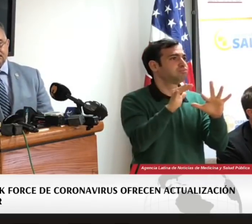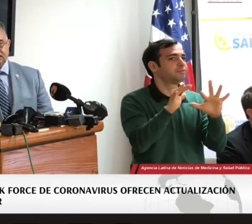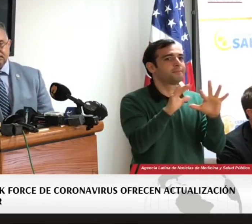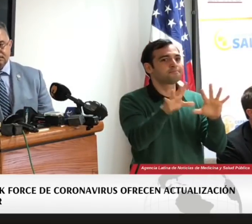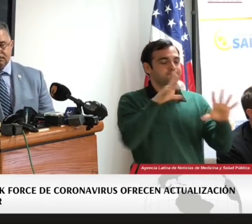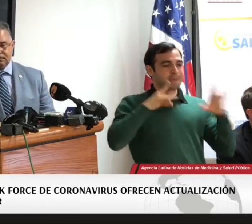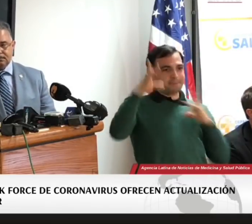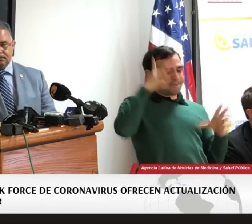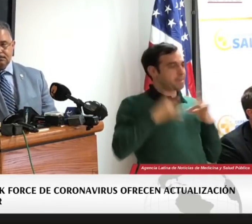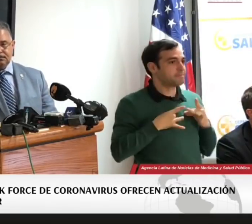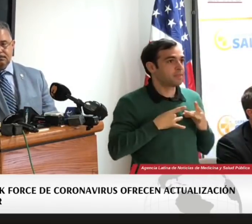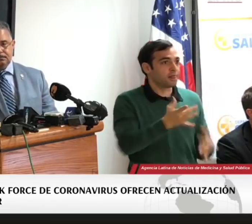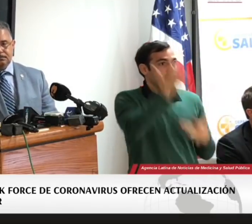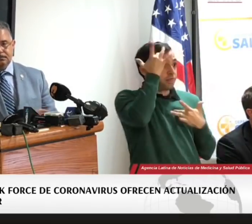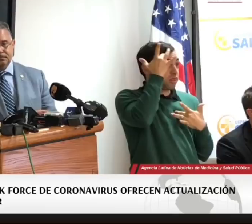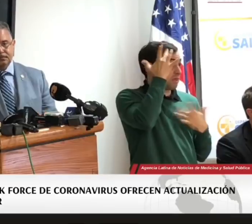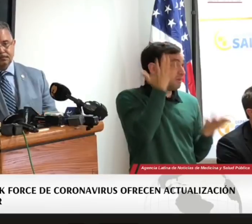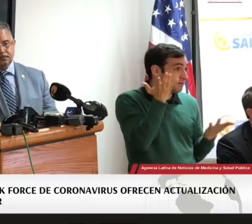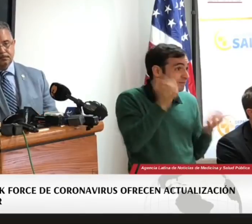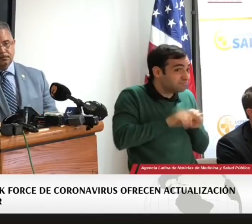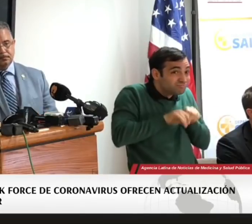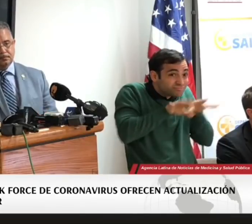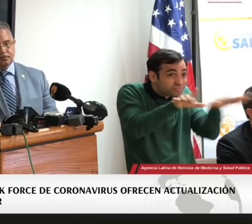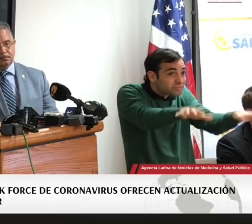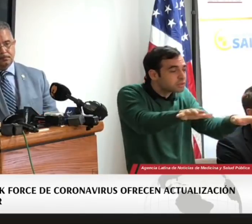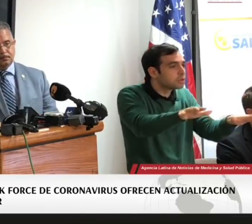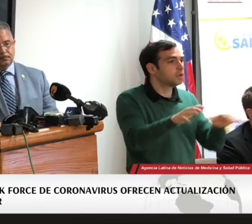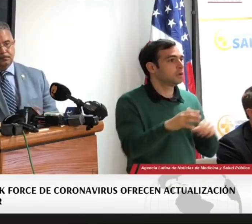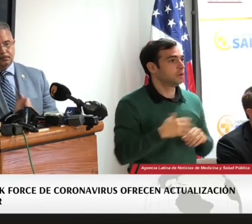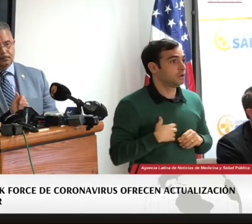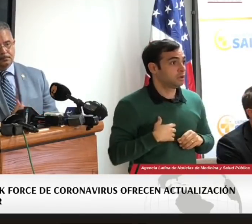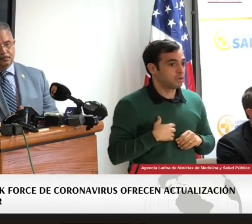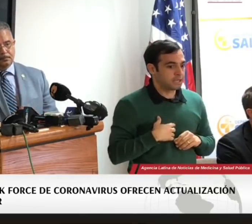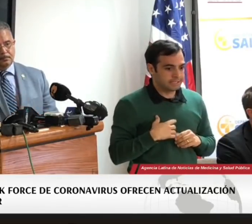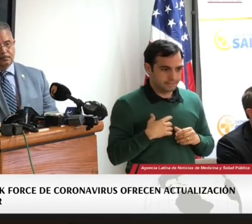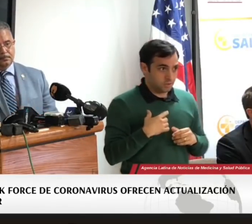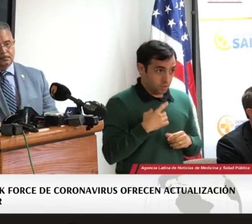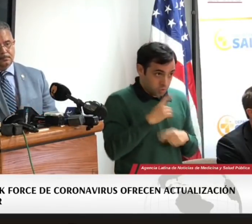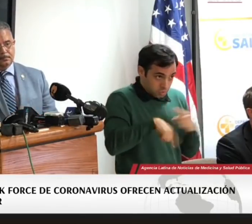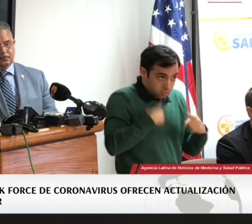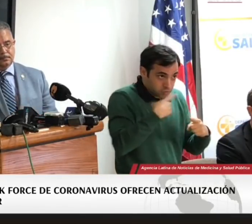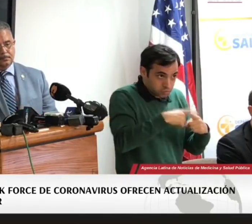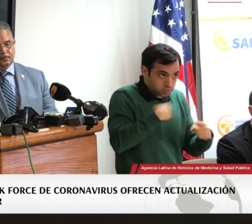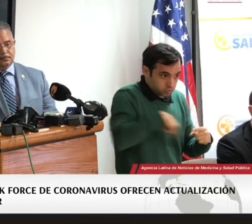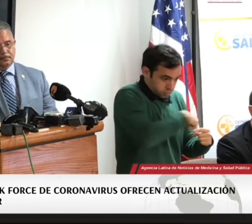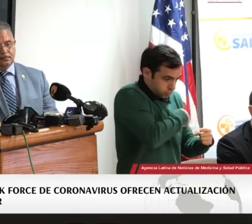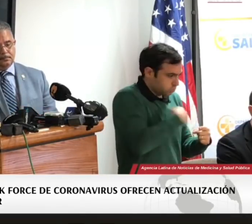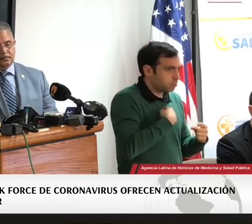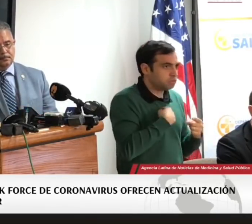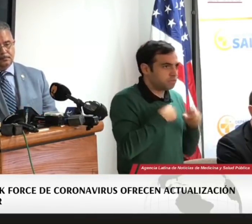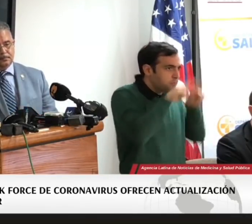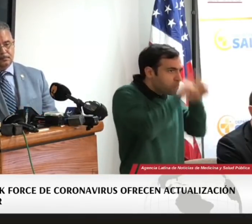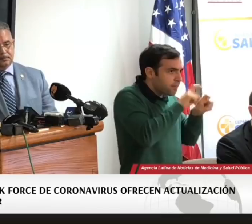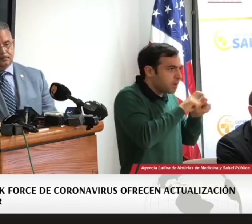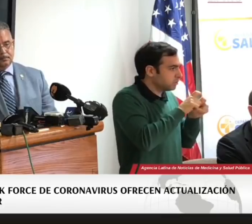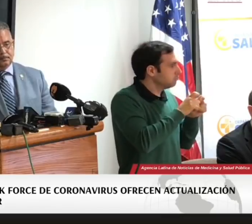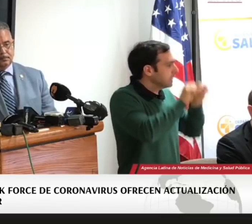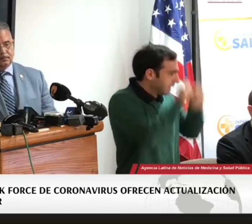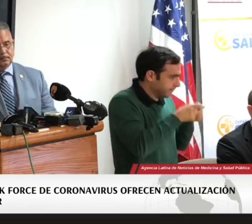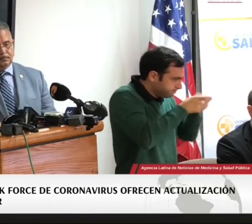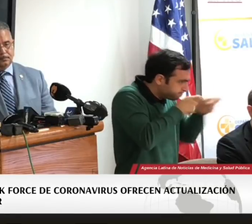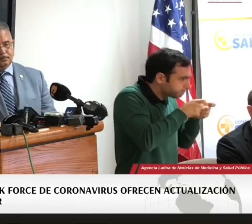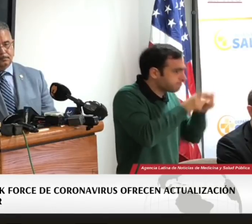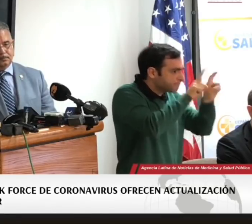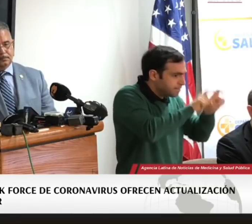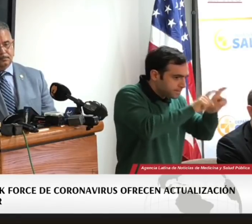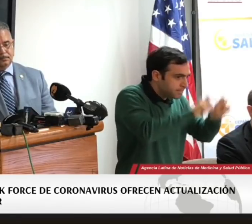manera tener algún resultado hasta tanto nosotros tengamos el control de las pruebas y hasta tanto pase por lo menos